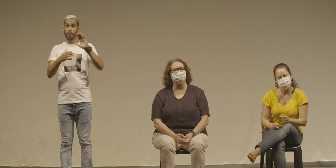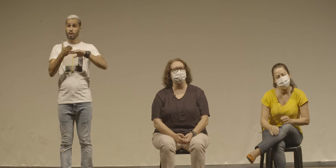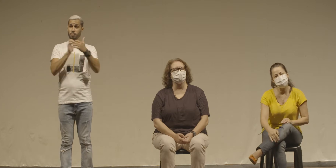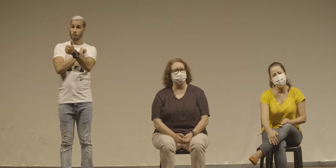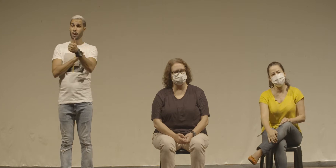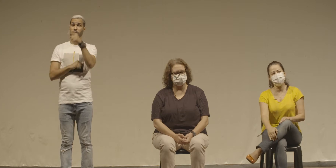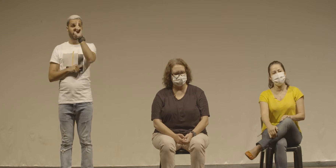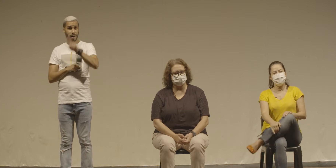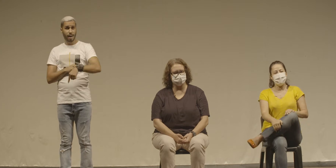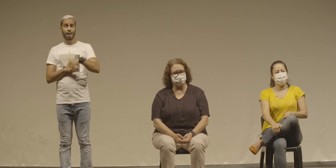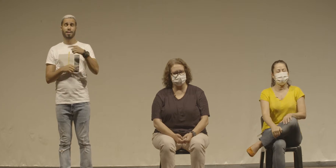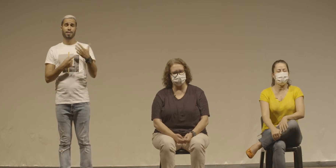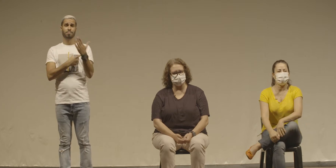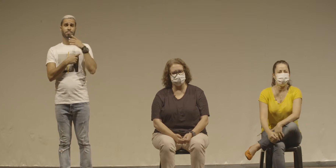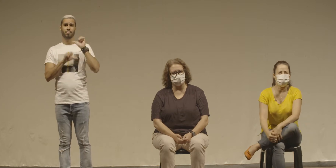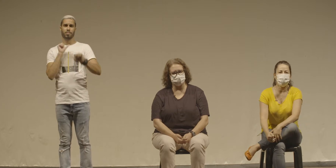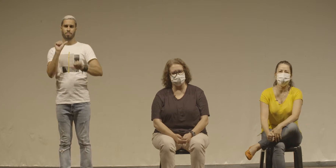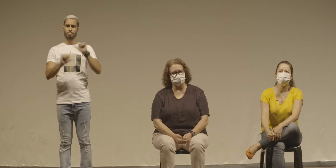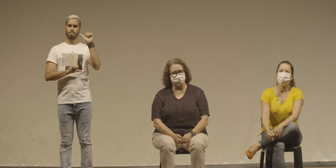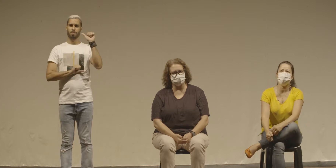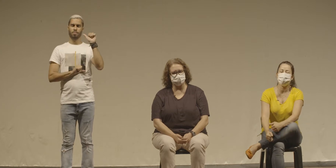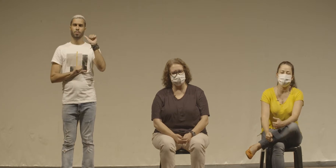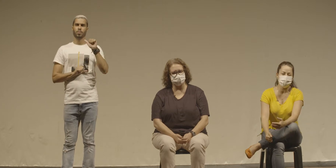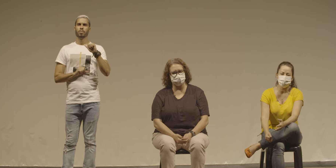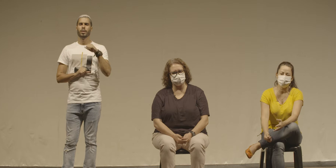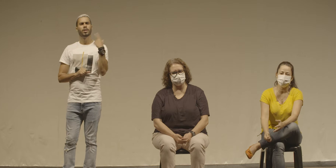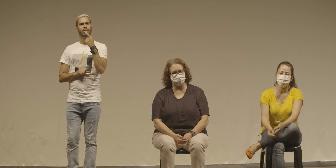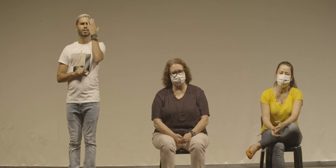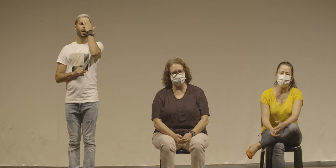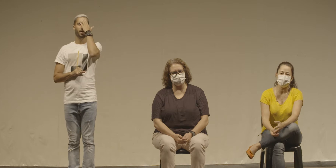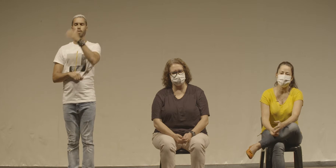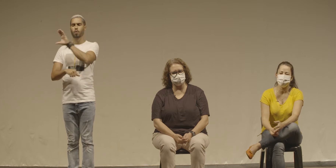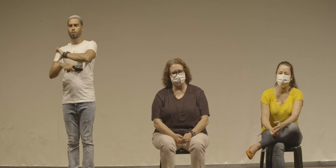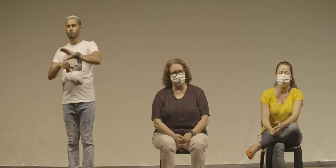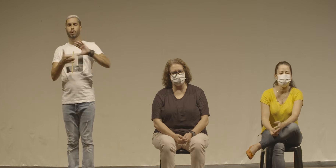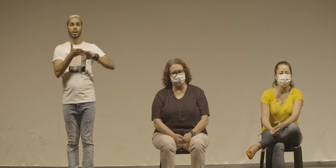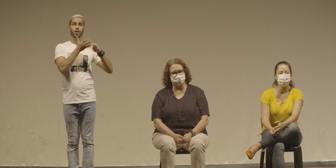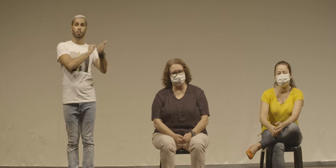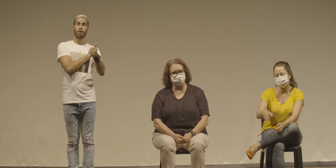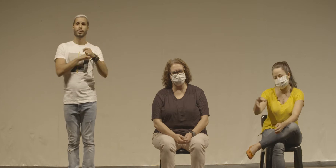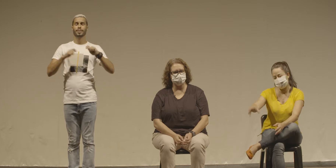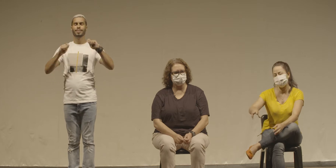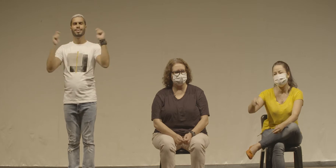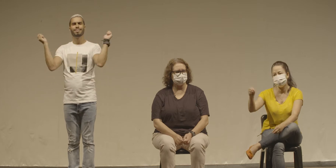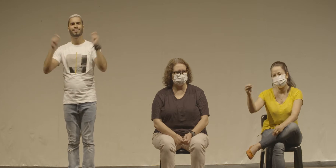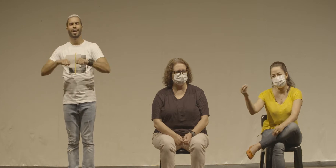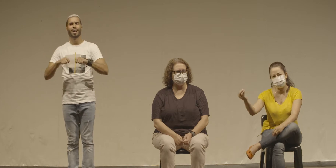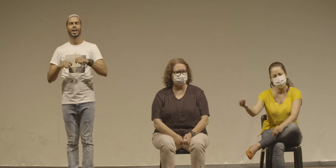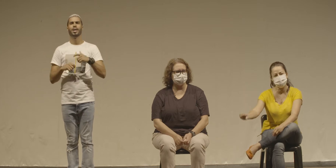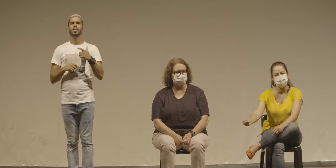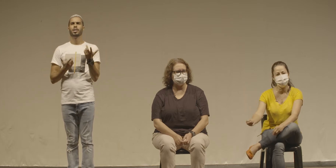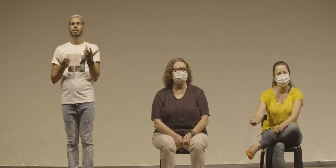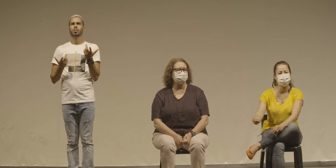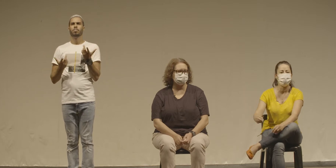A gente sabe que o esporte e a cultura são capazes de mudar, transformar